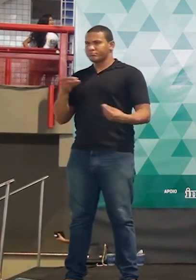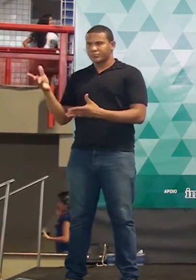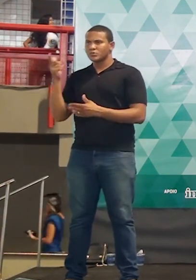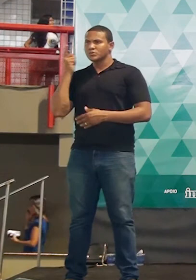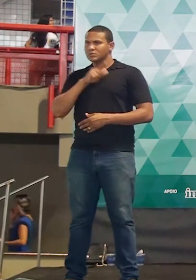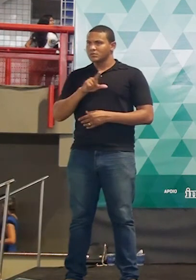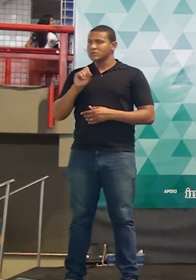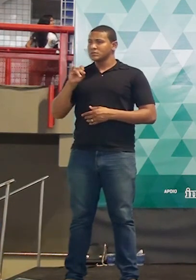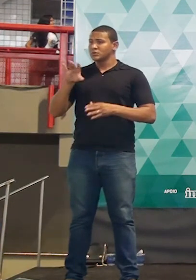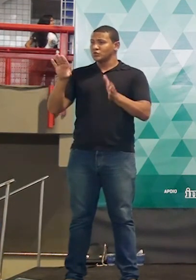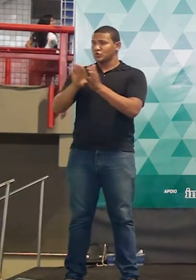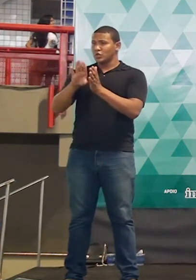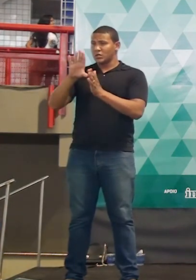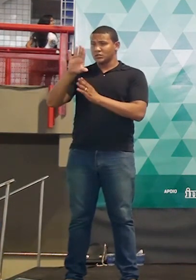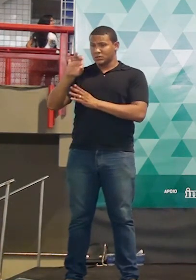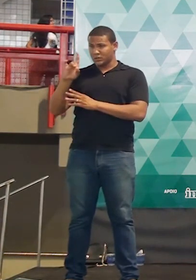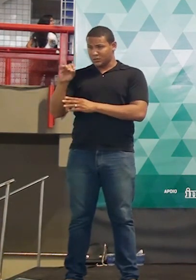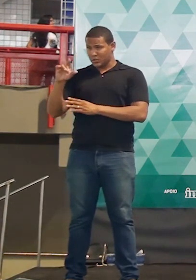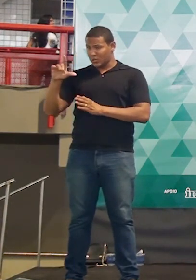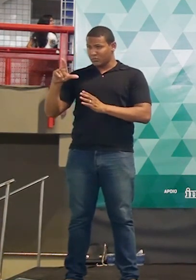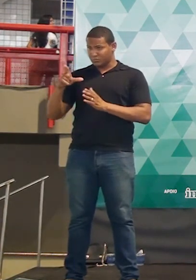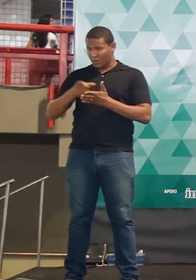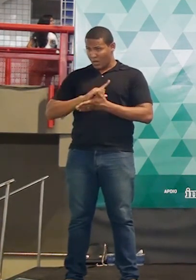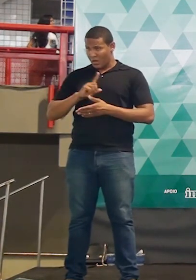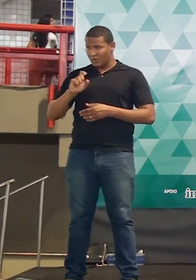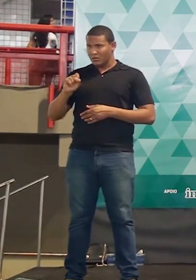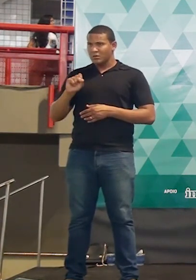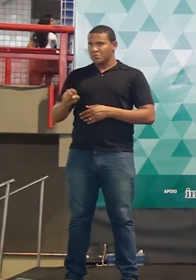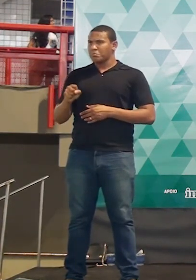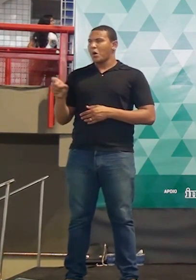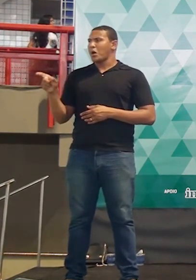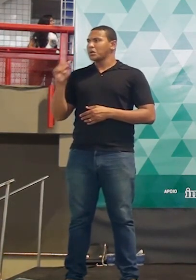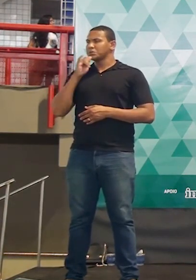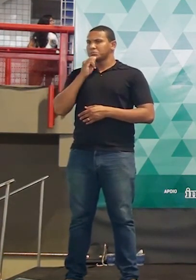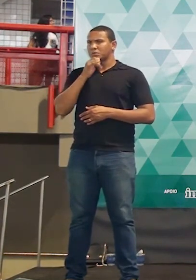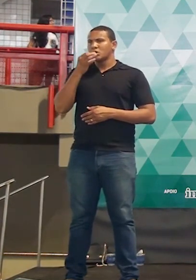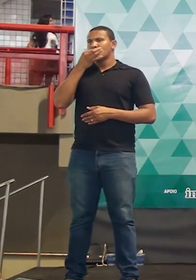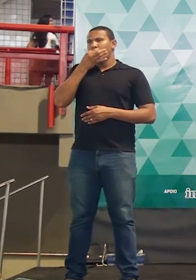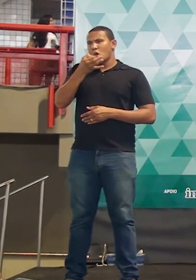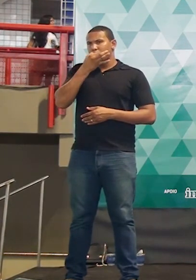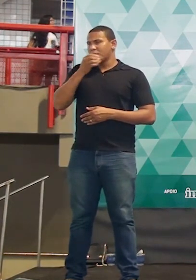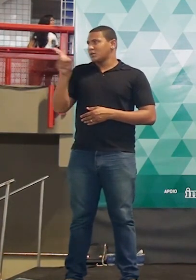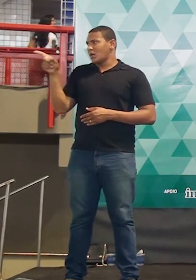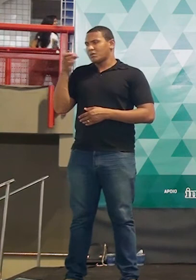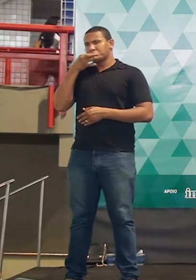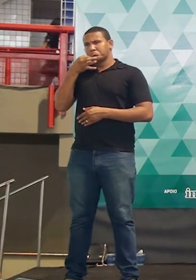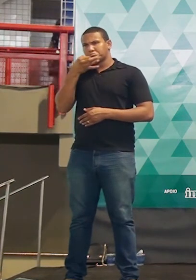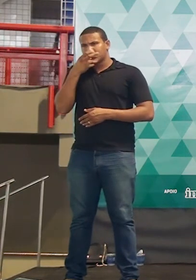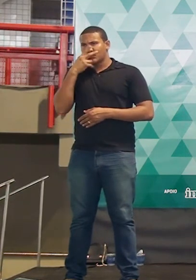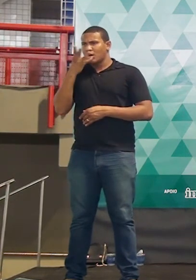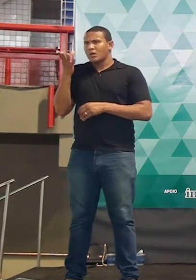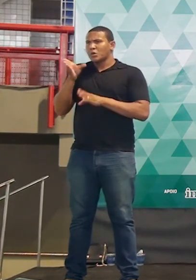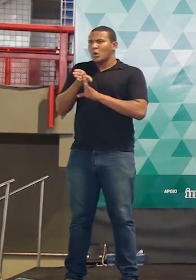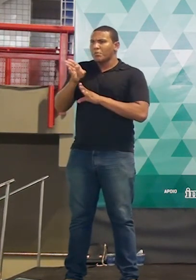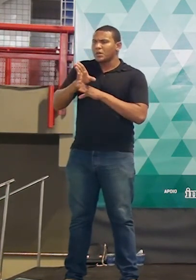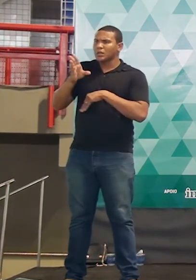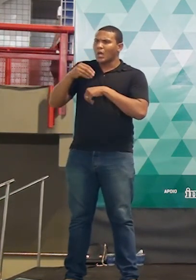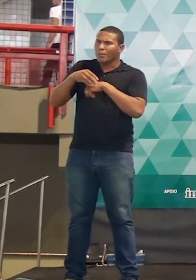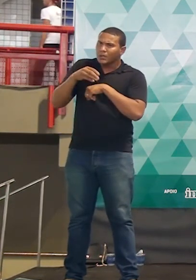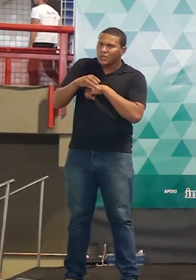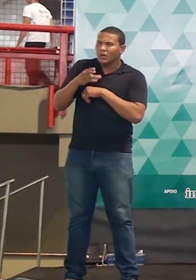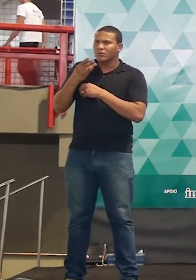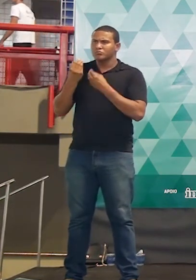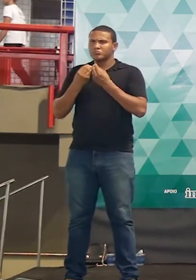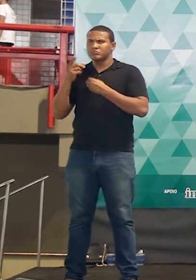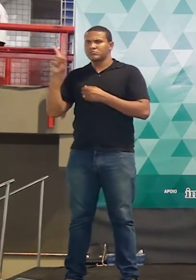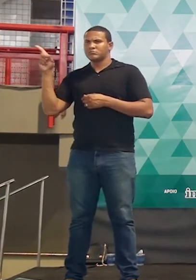cedo. No dia que você chega mais cedo, você tem o comentário com o corretor. Certo? Isso é muito importante. E vocês